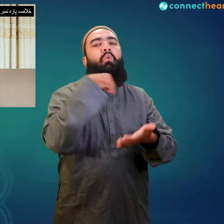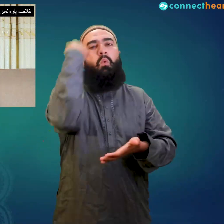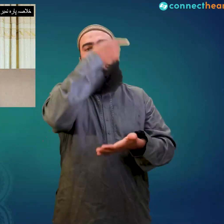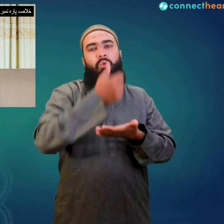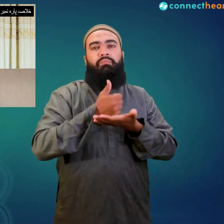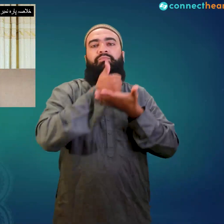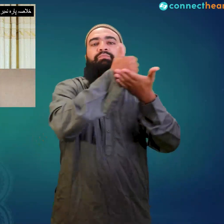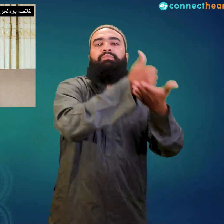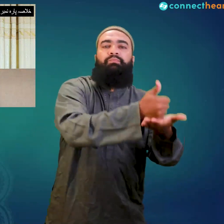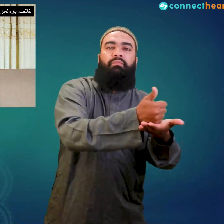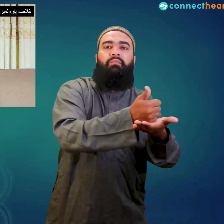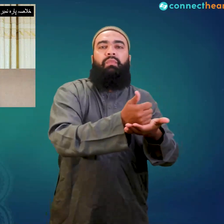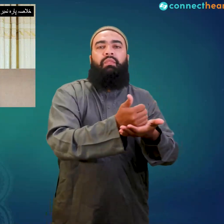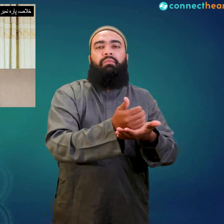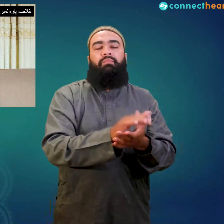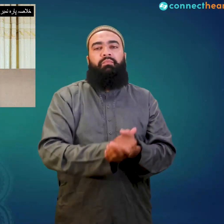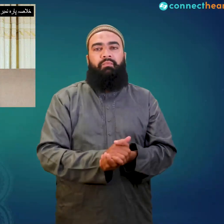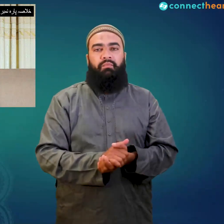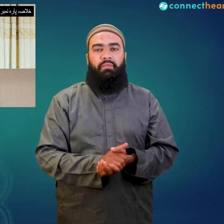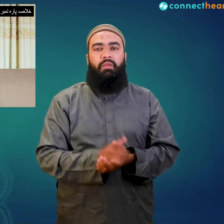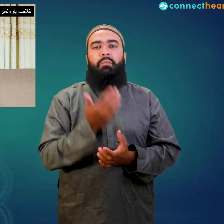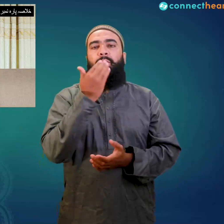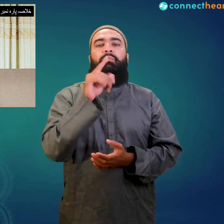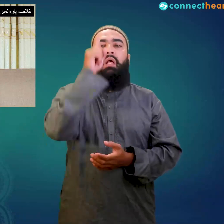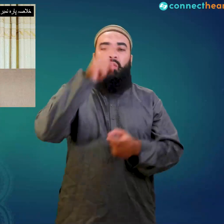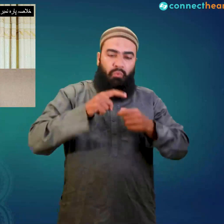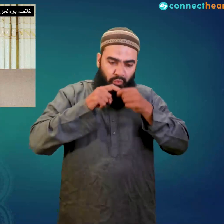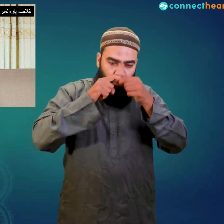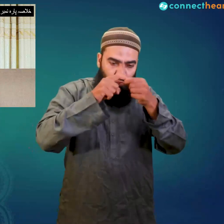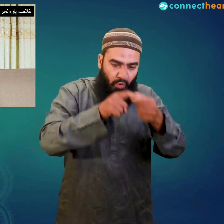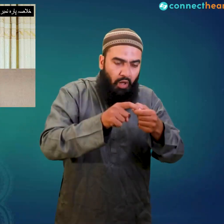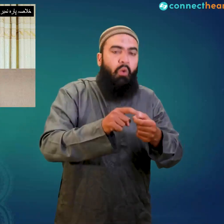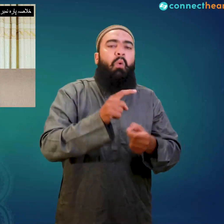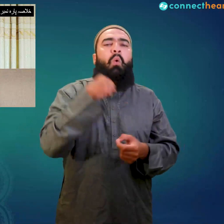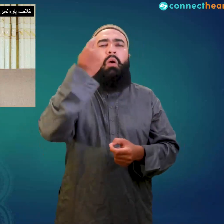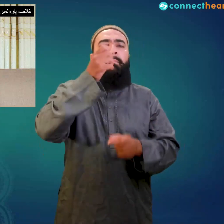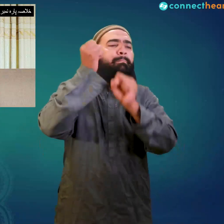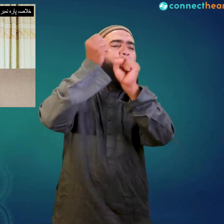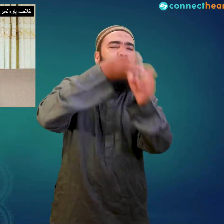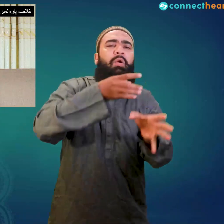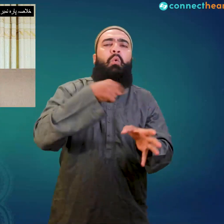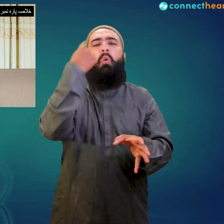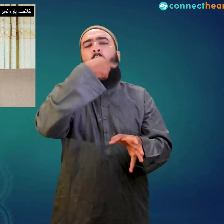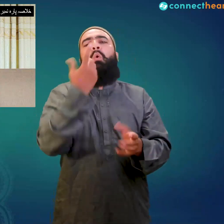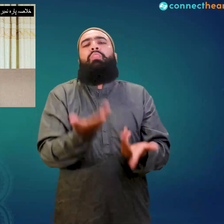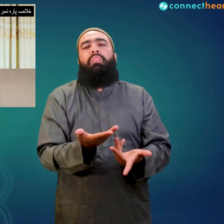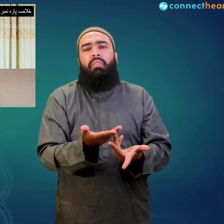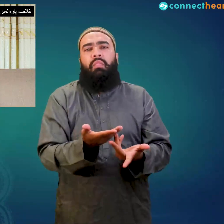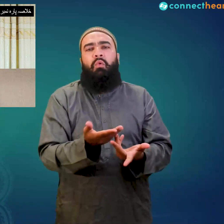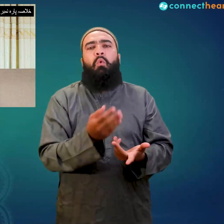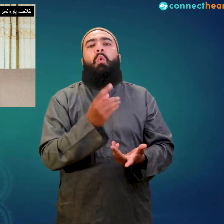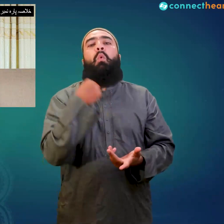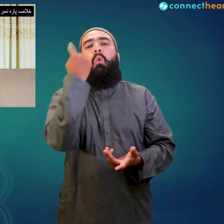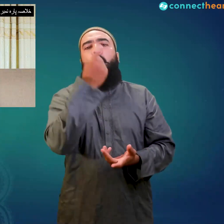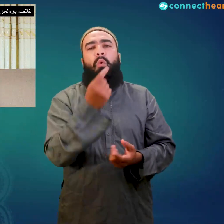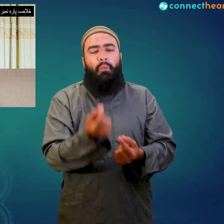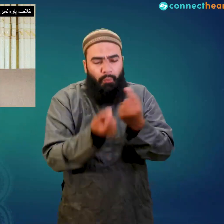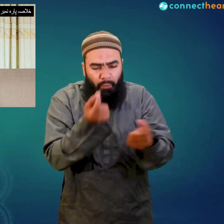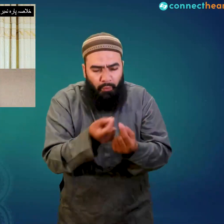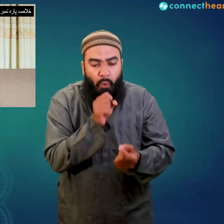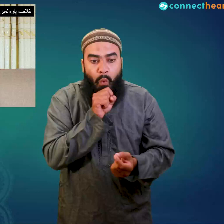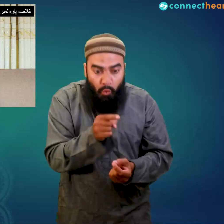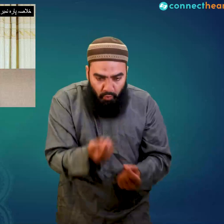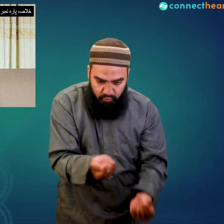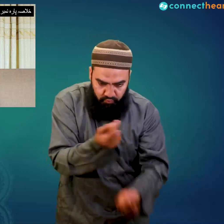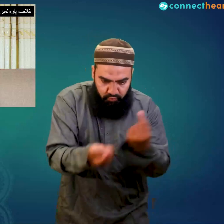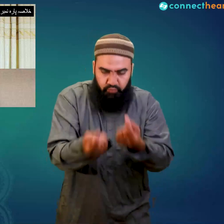یہ ایک طرز اختیار فرمائی گئی، اسلوب، کہ کون ہے جو آسمان سے پانی برساتا ہے، کون ہے جو درختوں کو